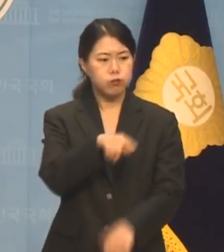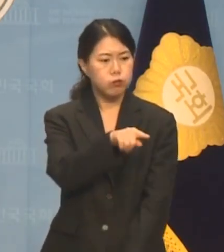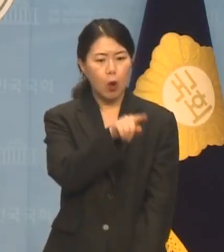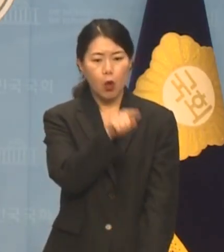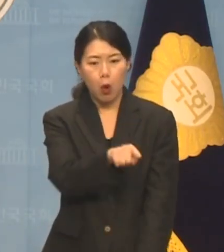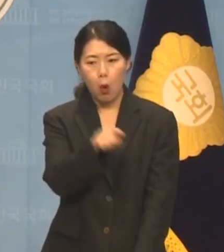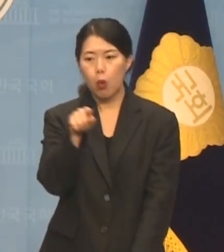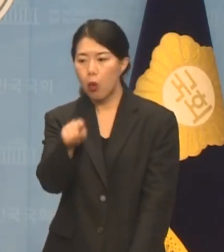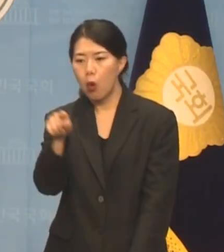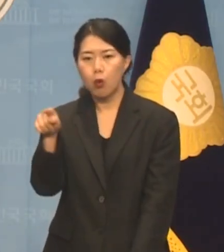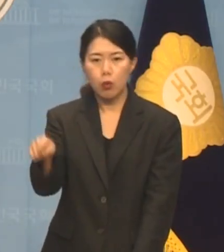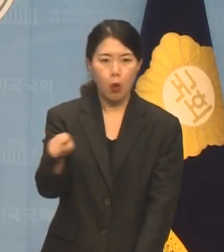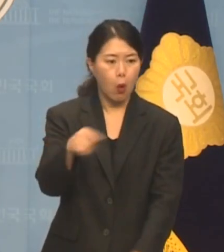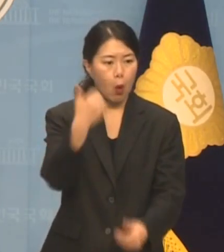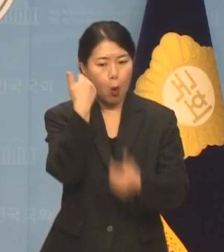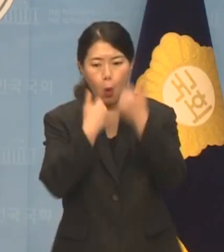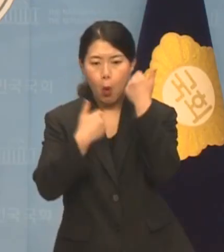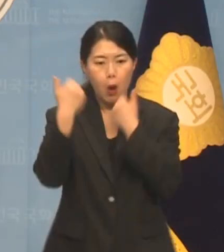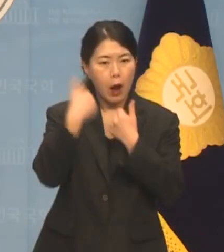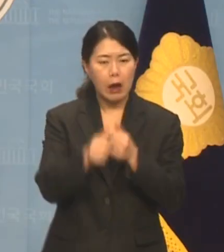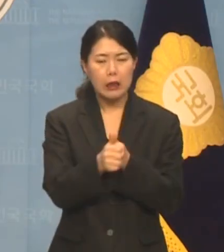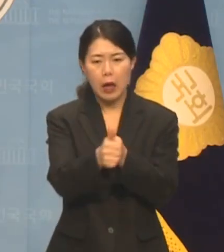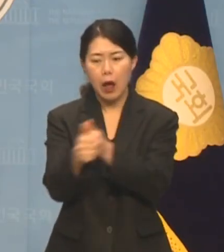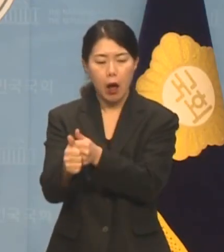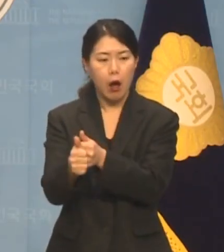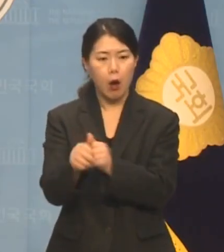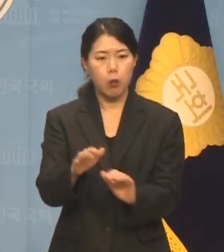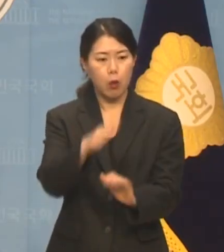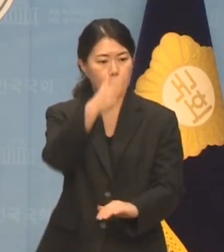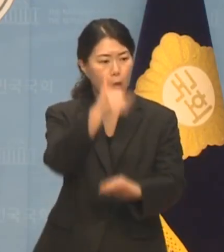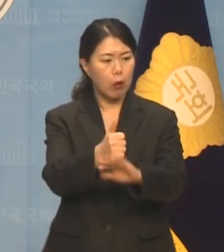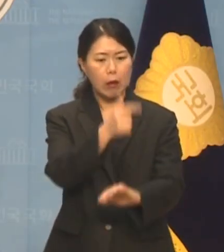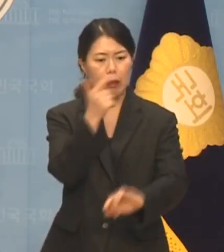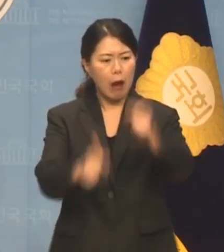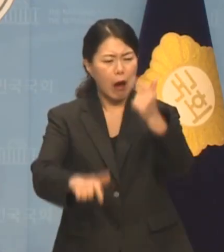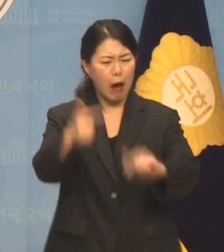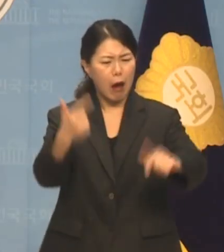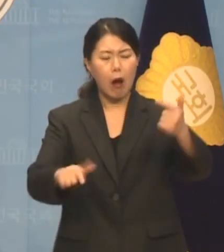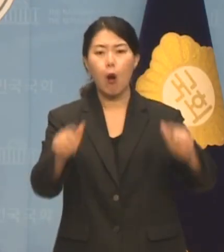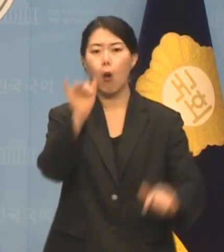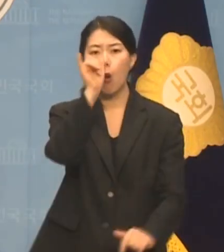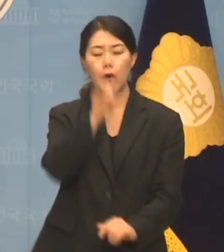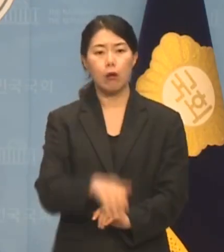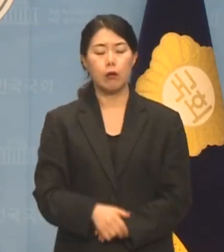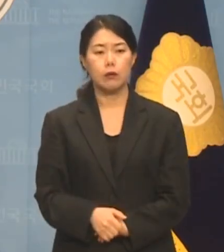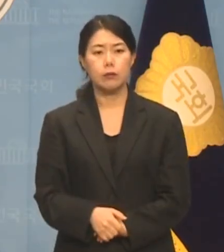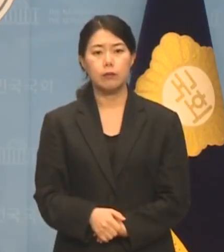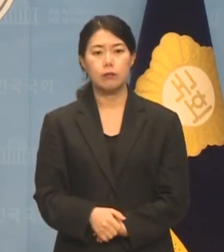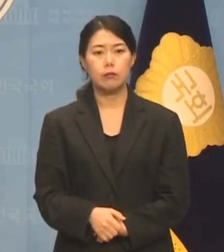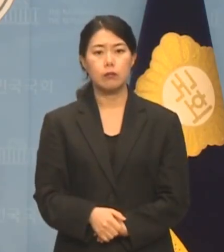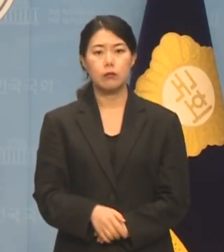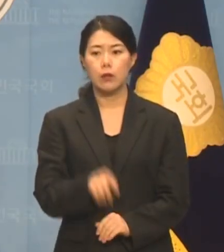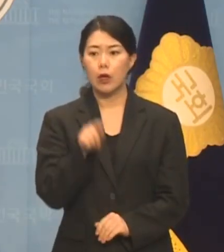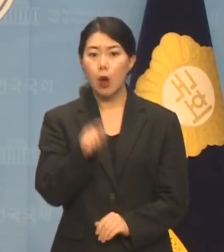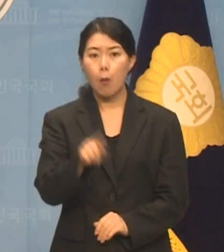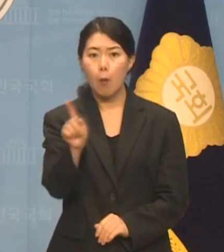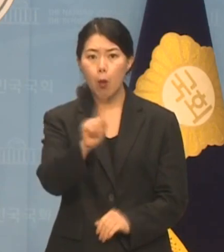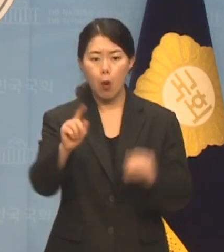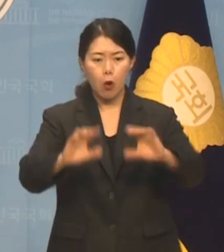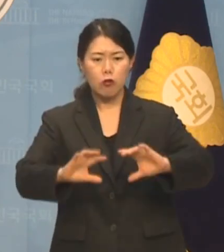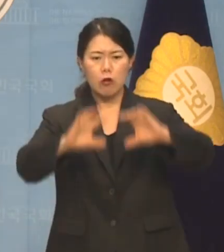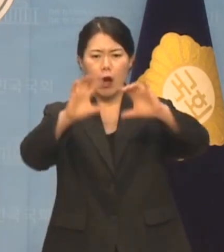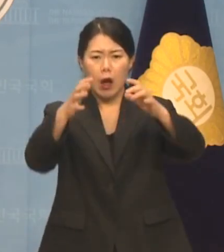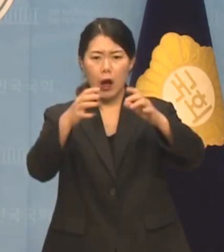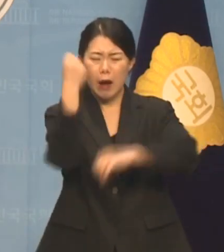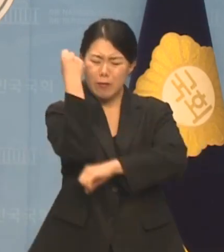오락가락하는 현상이 비일비재해지고 있습니다. 이것은 국가의 근간을 흔드는